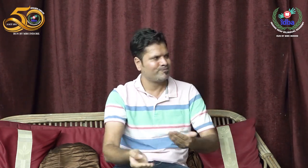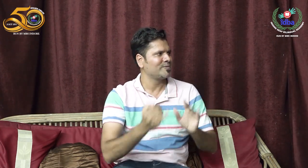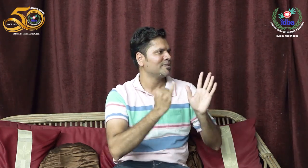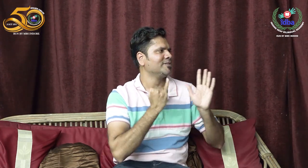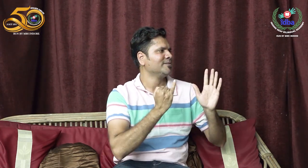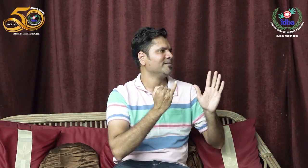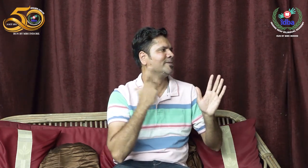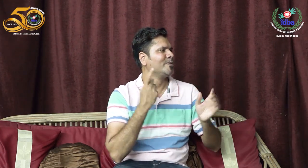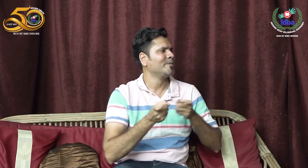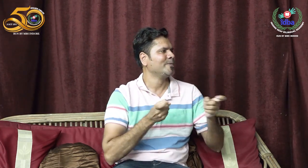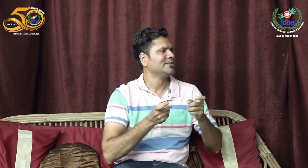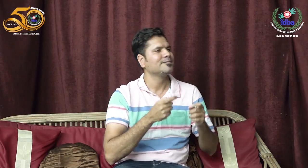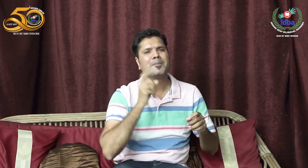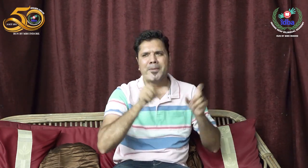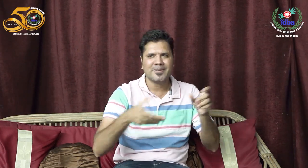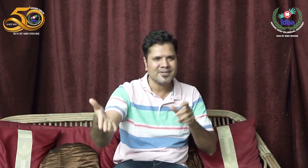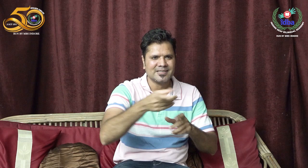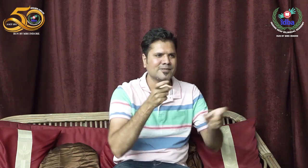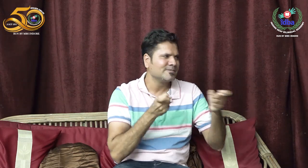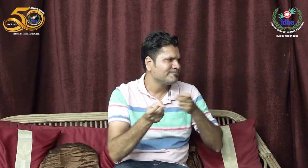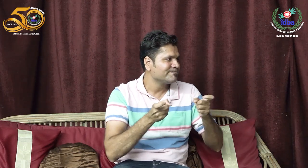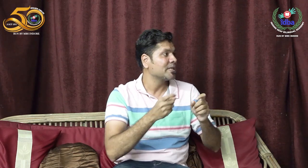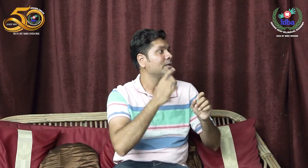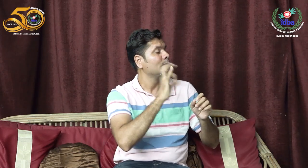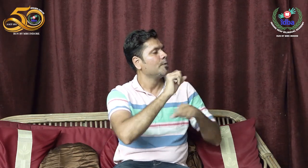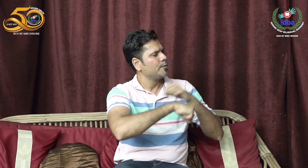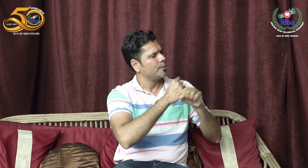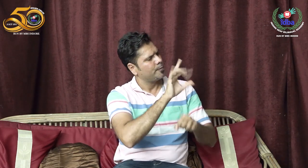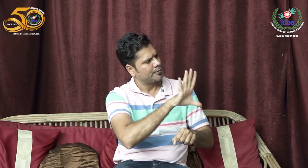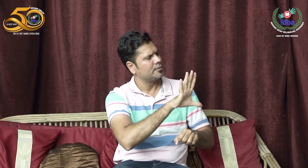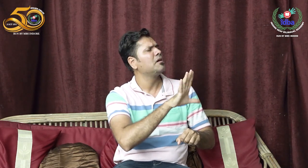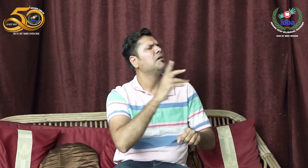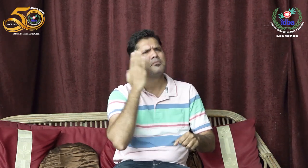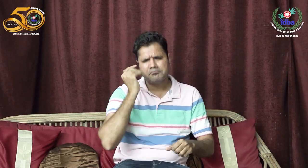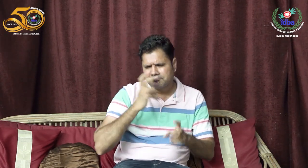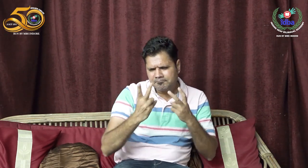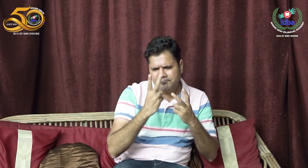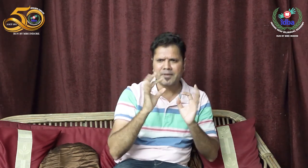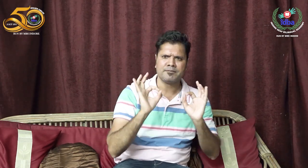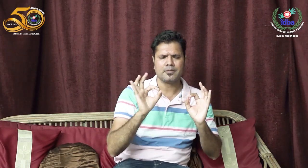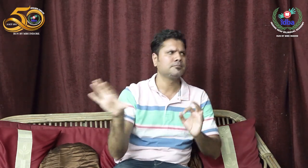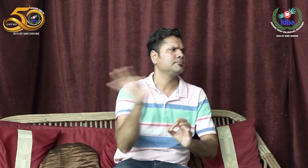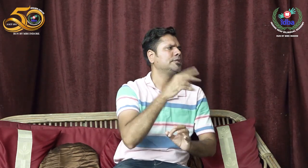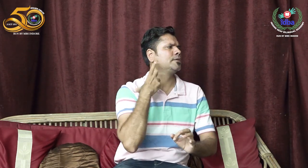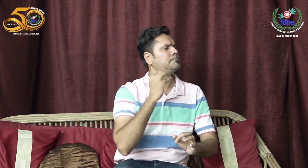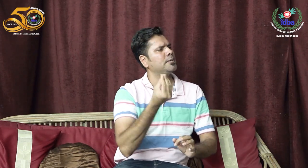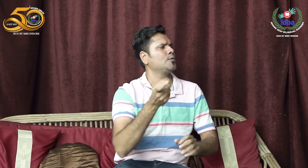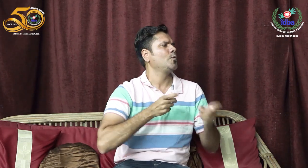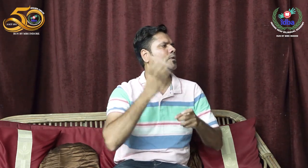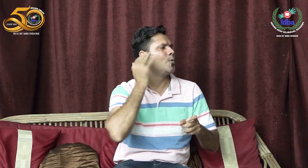अब मैं वहाँ लीडर बन चुका हूँ, टीम लीडर बन चुका हूँ। तो 6 साल हो गए इस बात को। तो अब मैं वही काम कर रहा हूँ। मेरे जो हेड